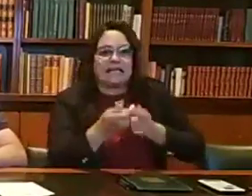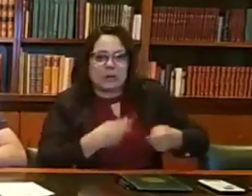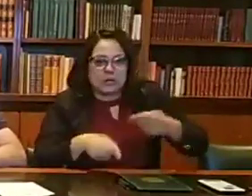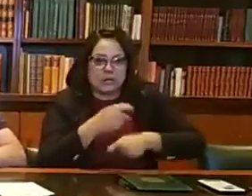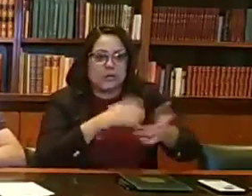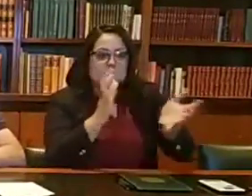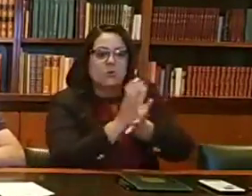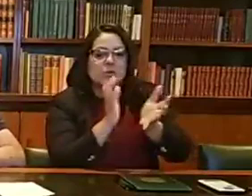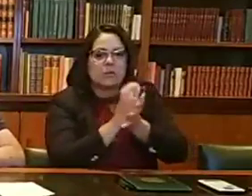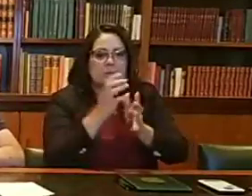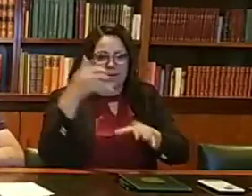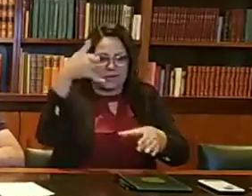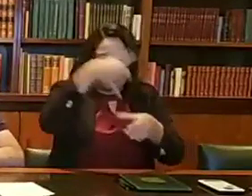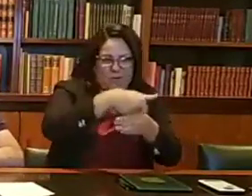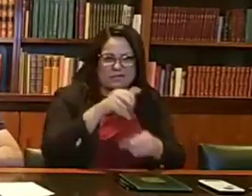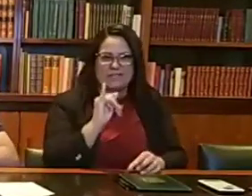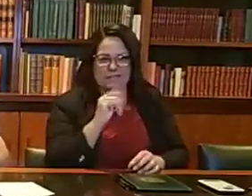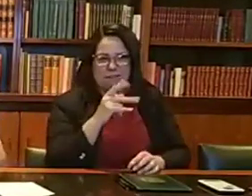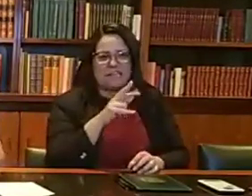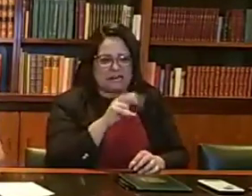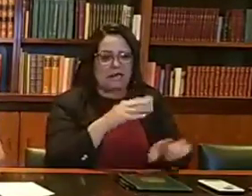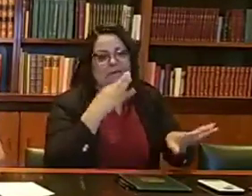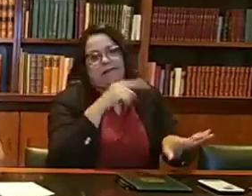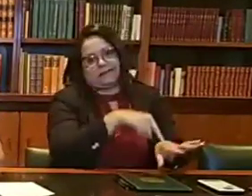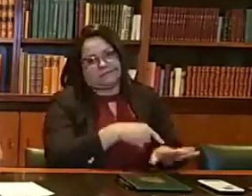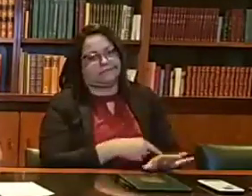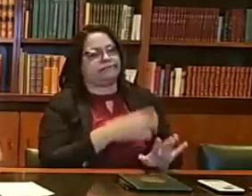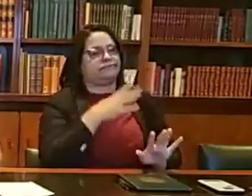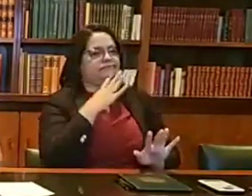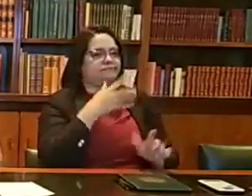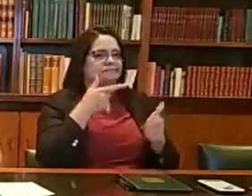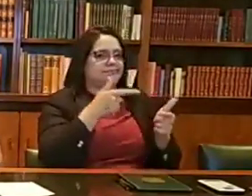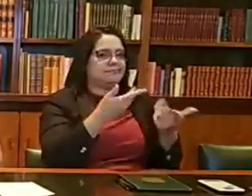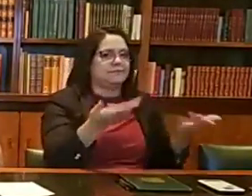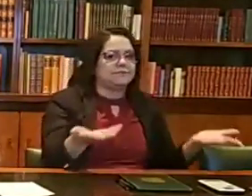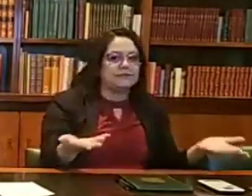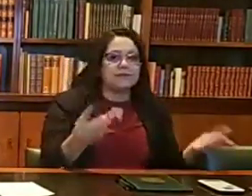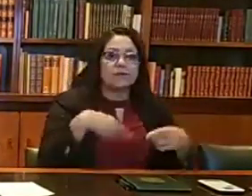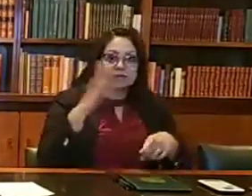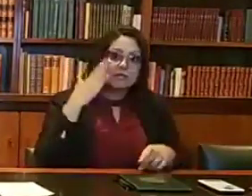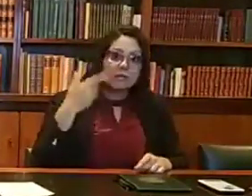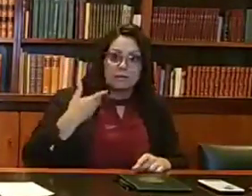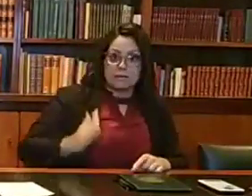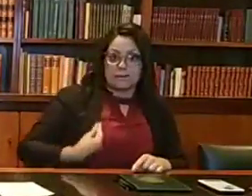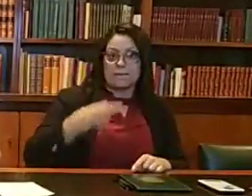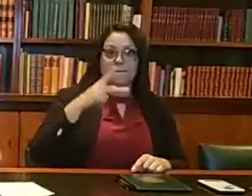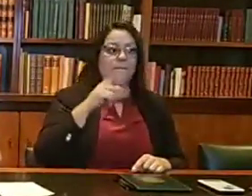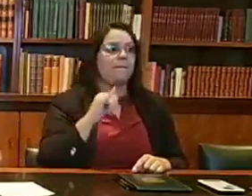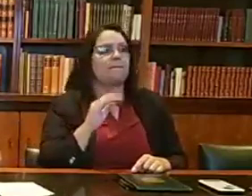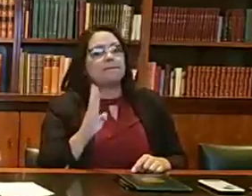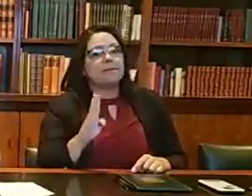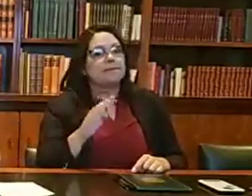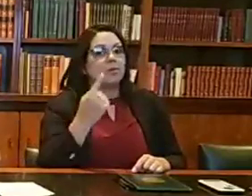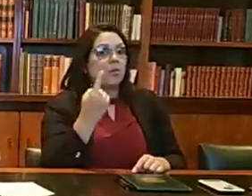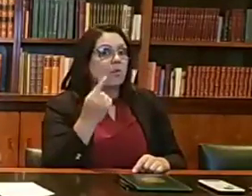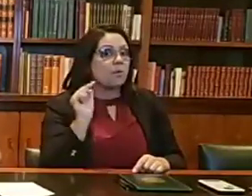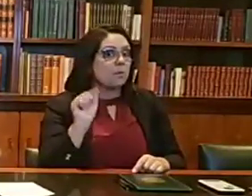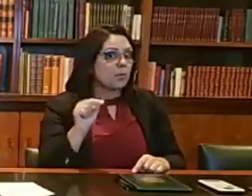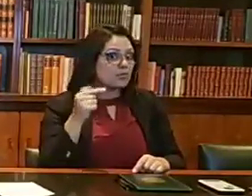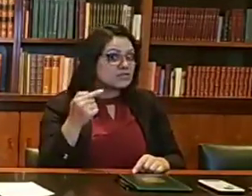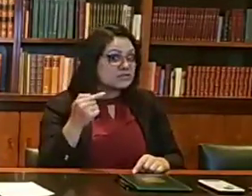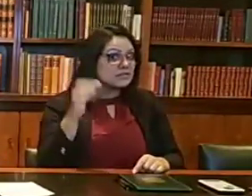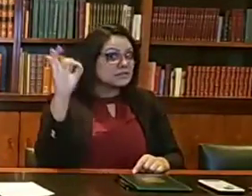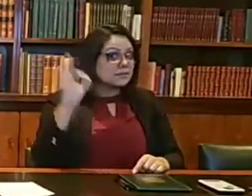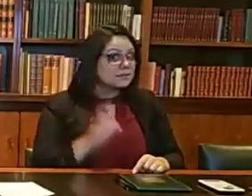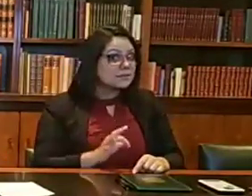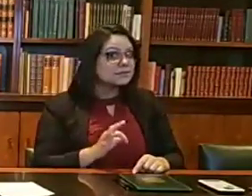o pessoal lá que a grande parte da participação no PIB agora, no último trimestre, foi 1,7%. Então,